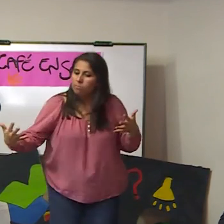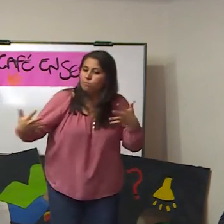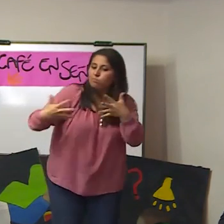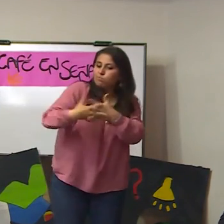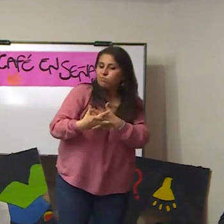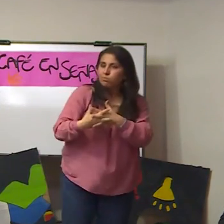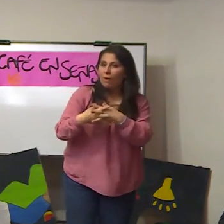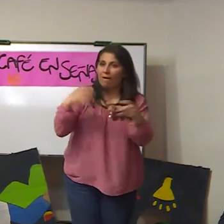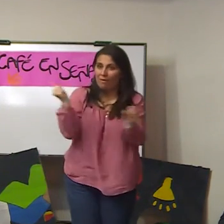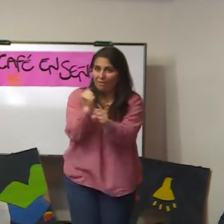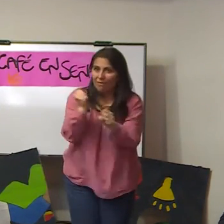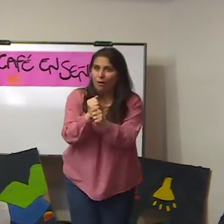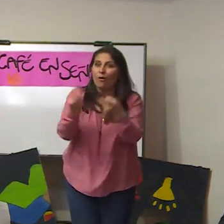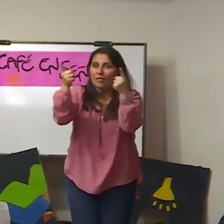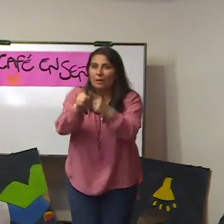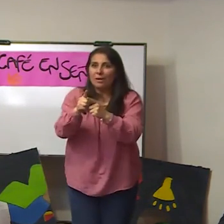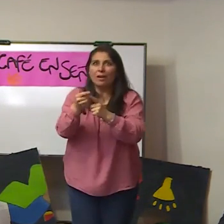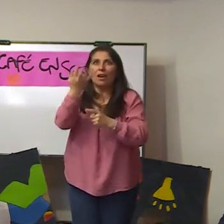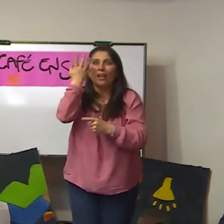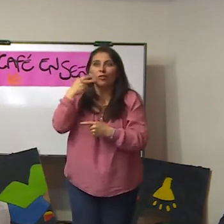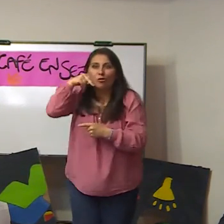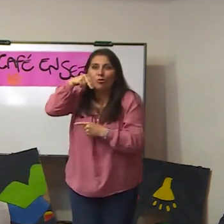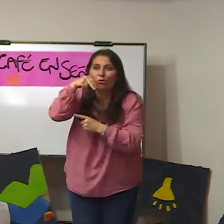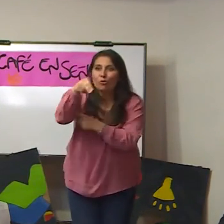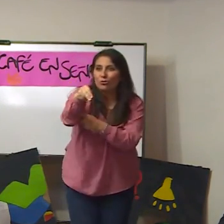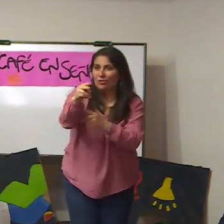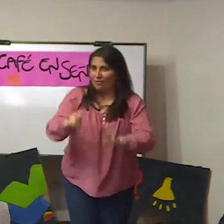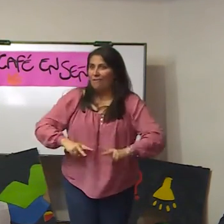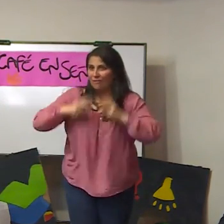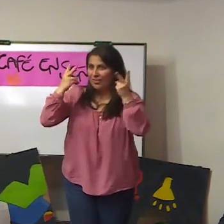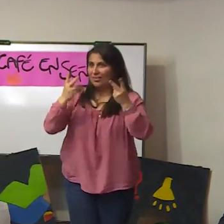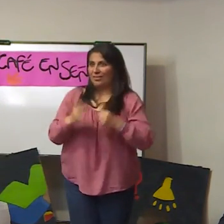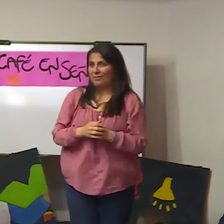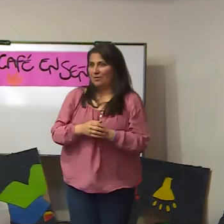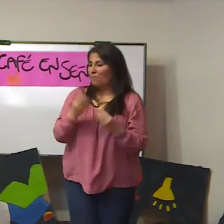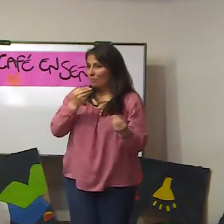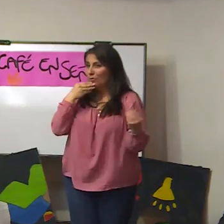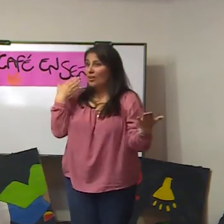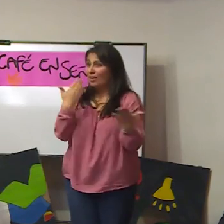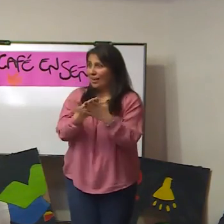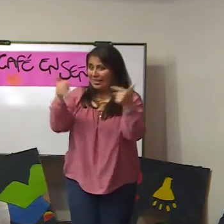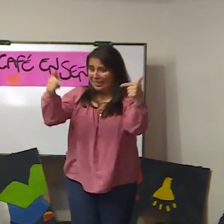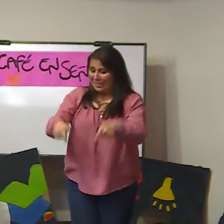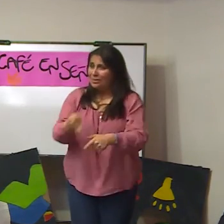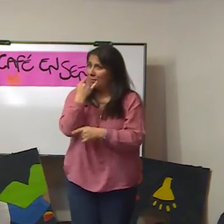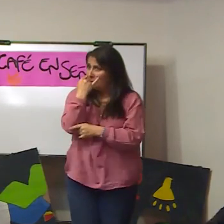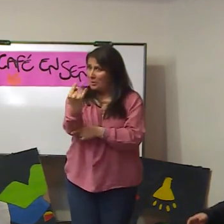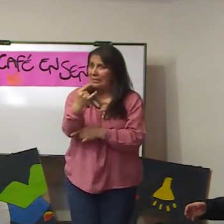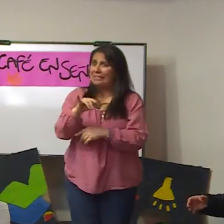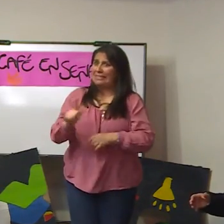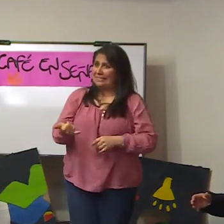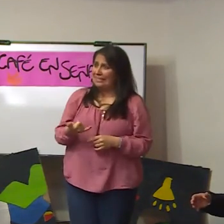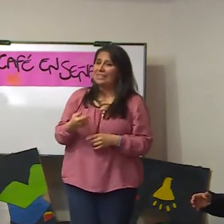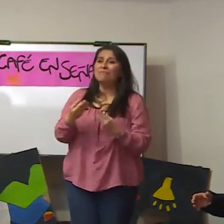cotidiano. ¿Listo? Entonces, pues muchísimas gracias. La verdad está muy interesante y pues muchas gracias.